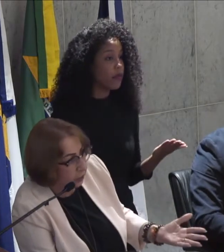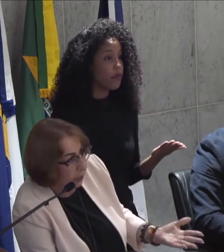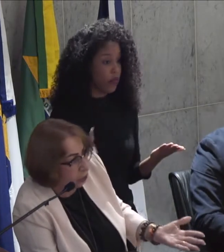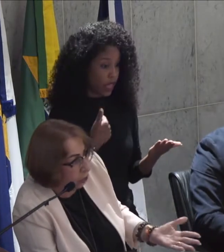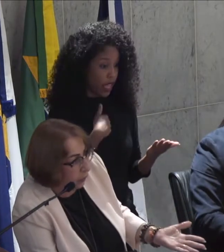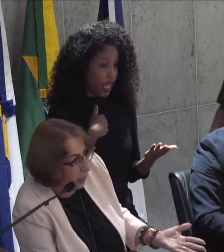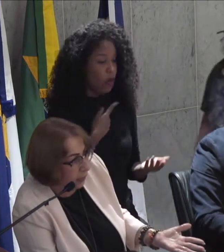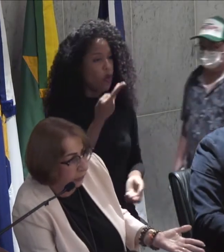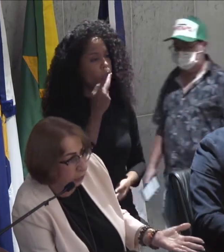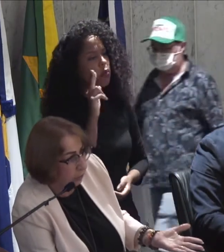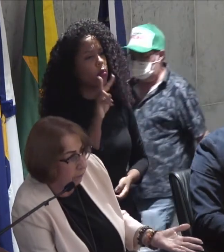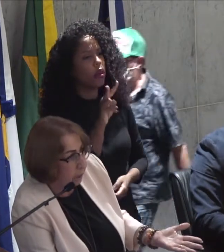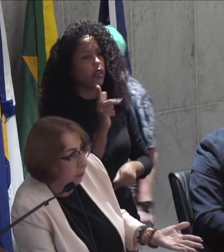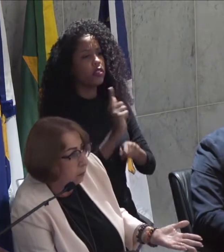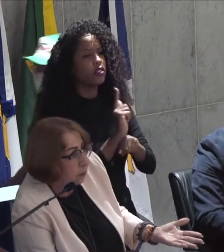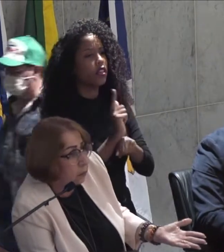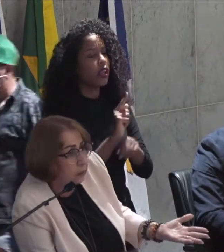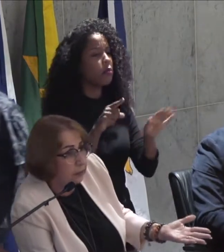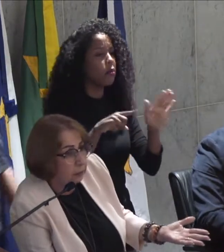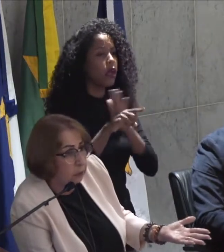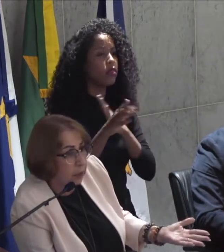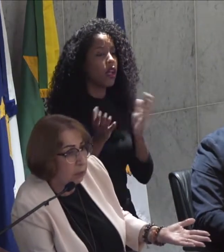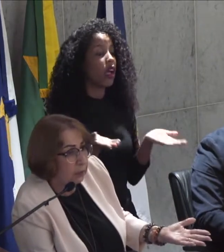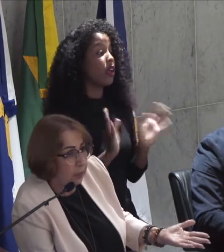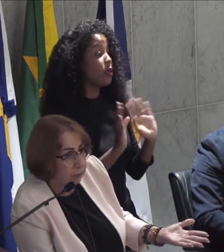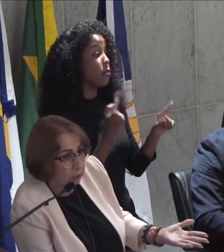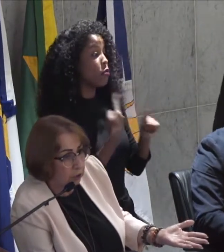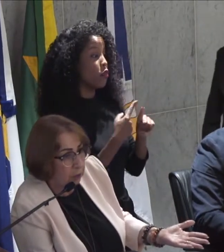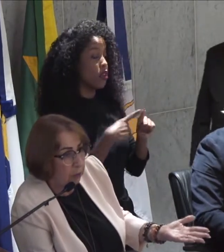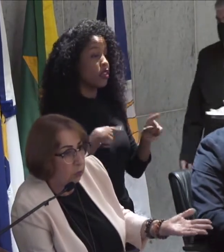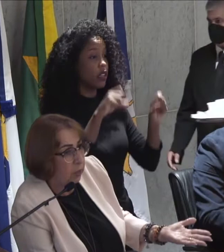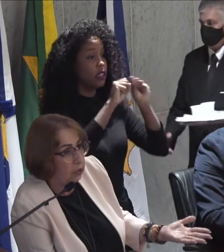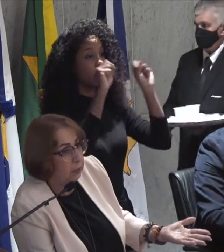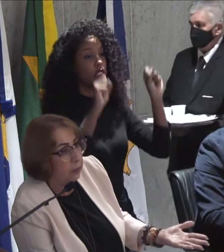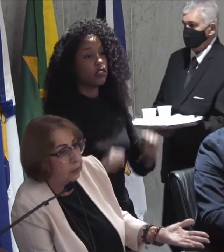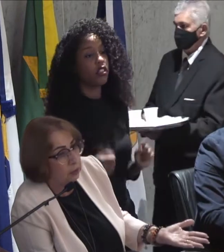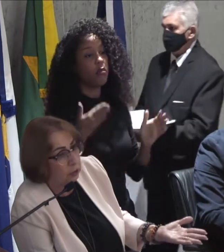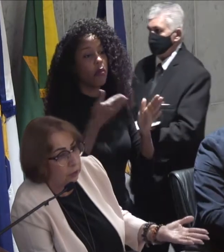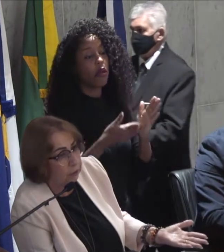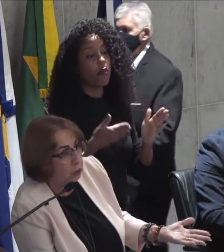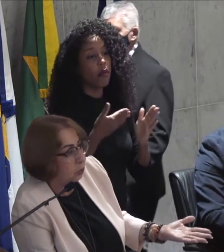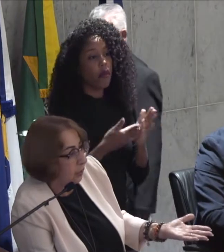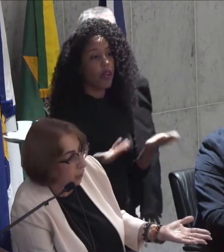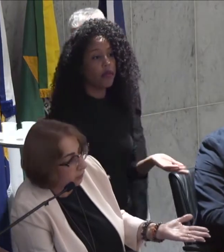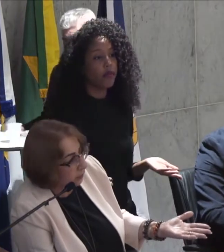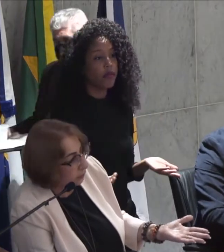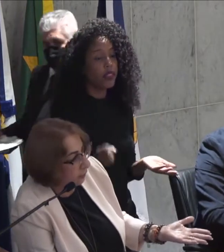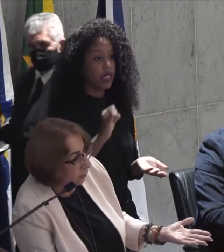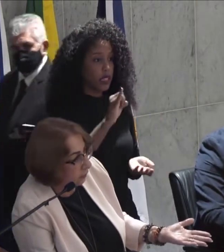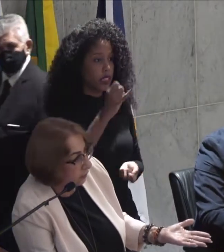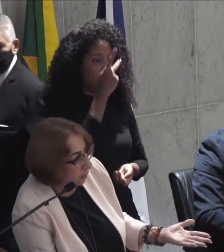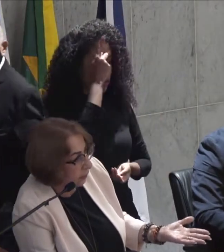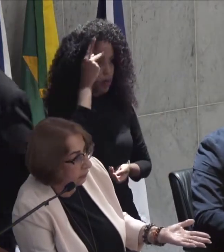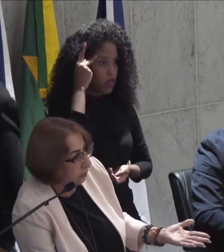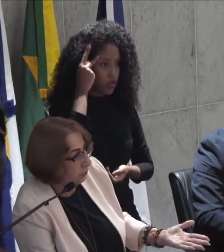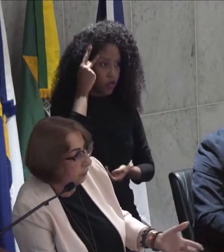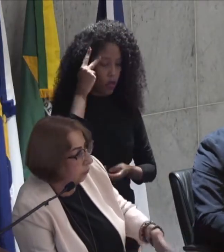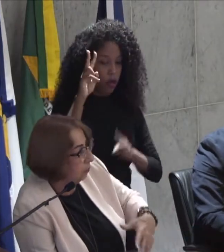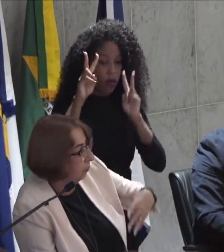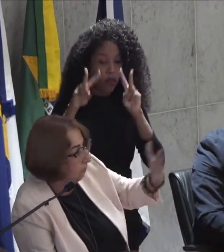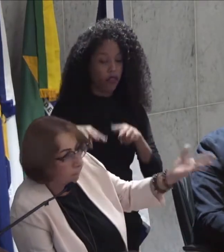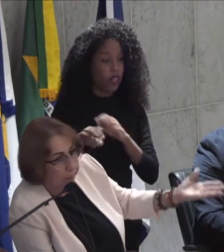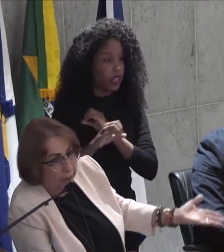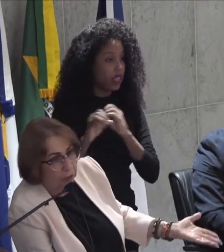gerente questionar isso, não, Inês, é que botaram uma trava no sistema automaticamente, se o servidor não analisar em 30 dias, será